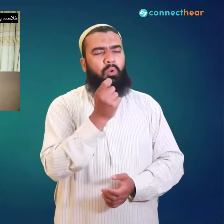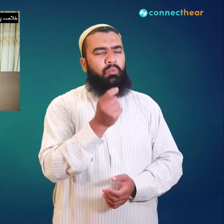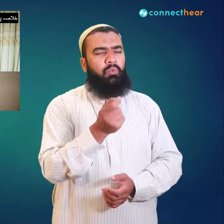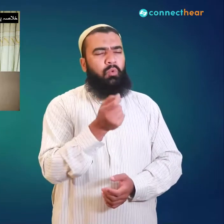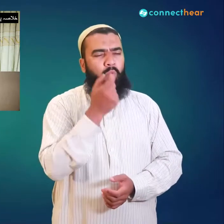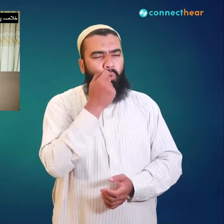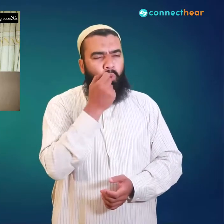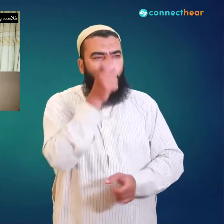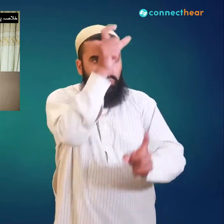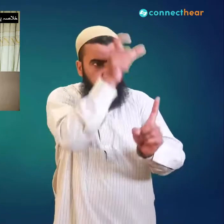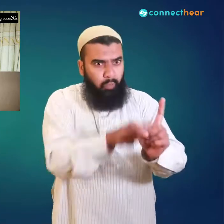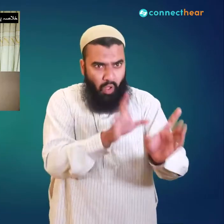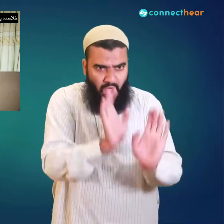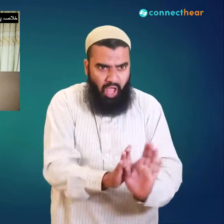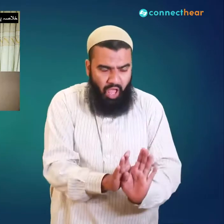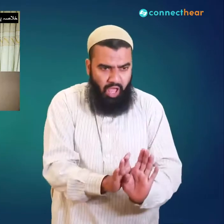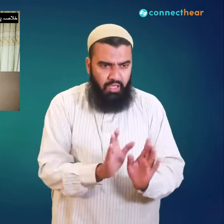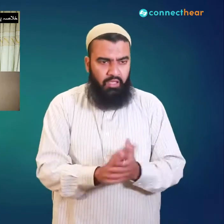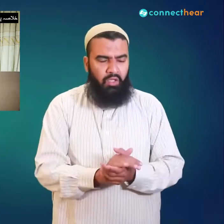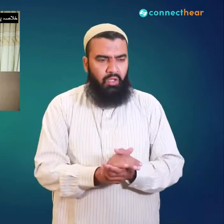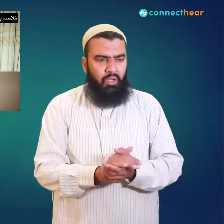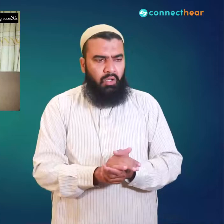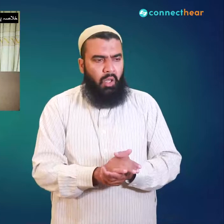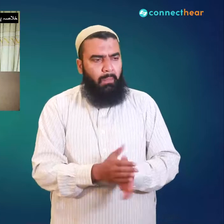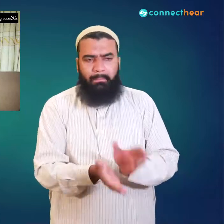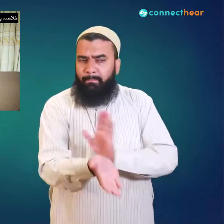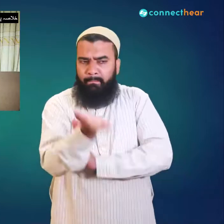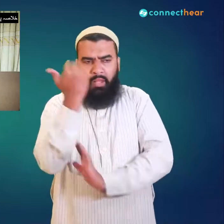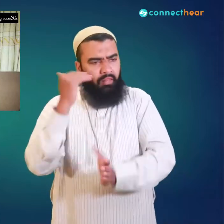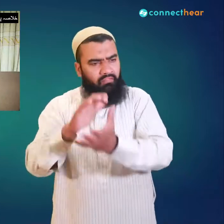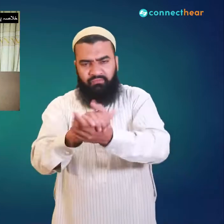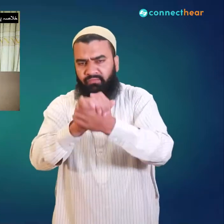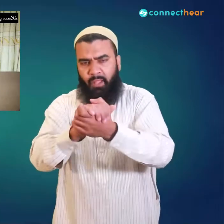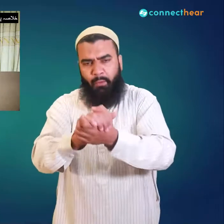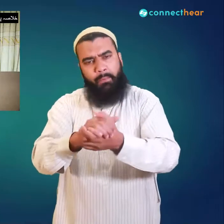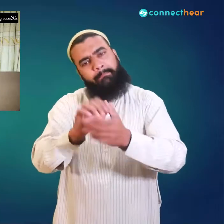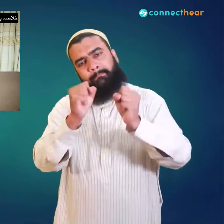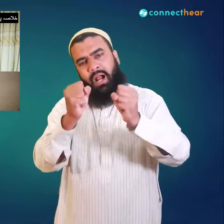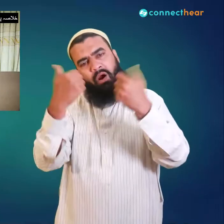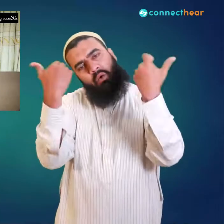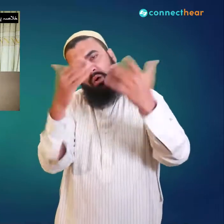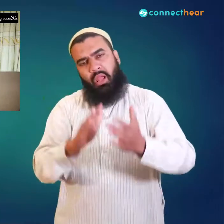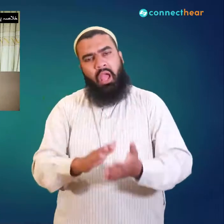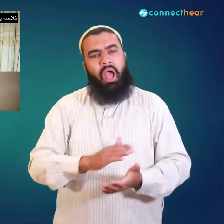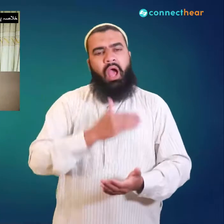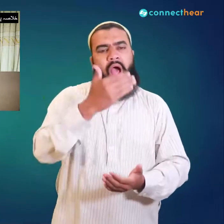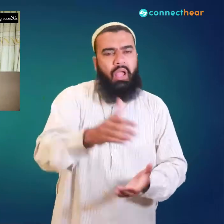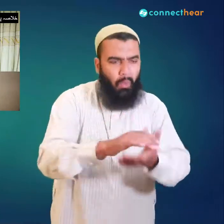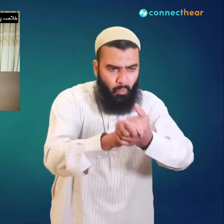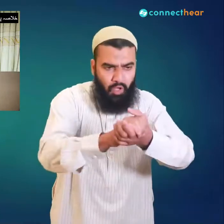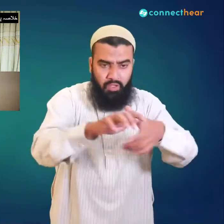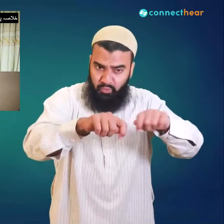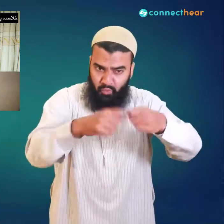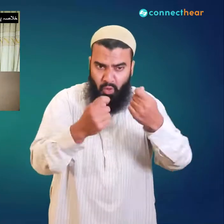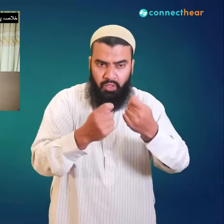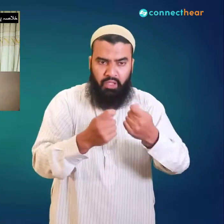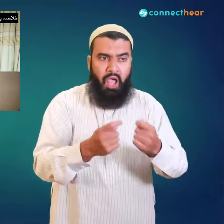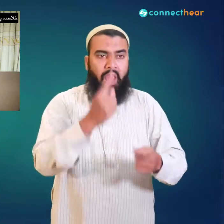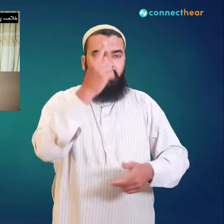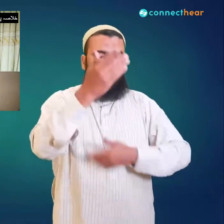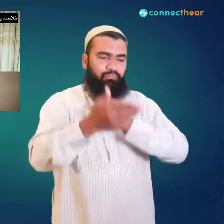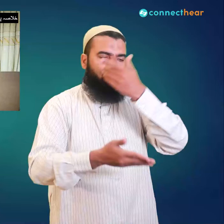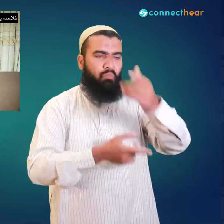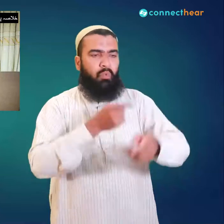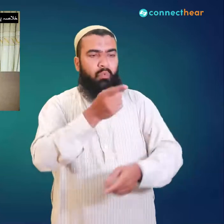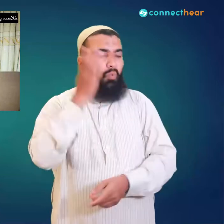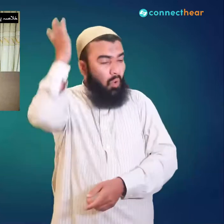ہیں، مشرکین ہیں، مسلمانوں سے لڑنے والے اور مسلمانوں کو ایذا و تکلیف دینے والے۔ آیت